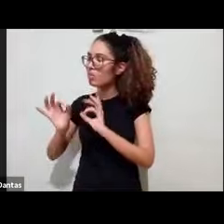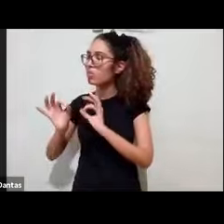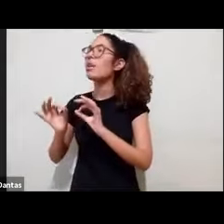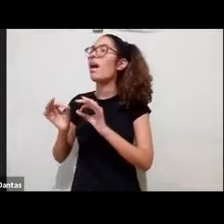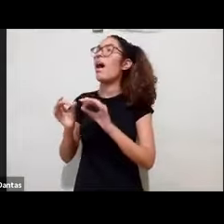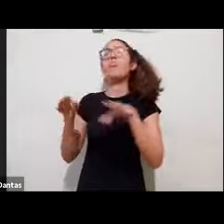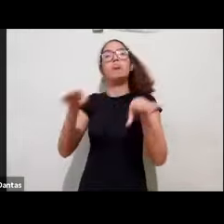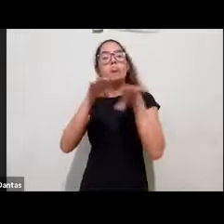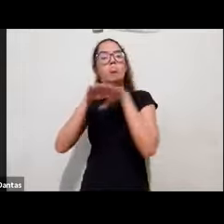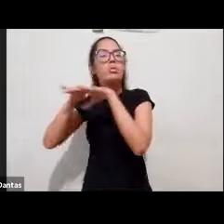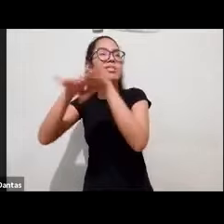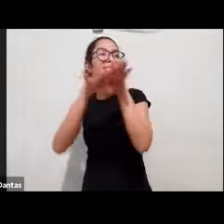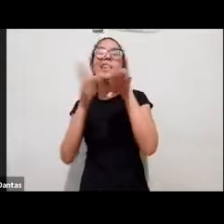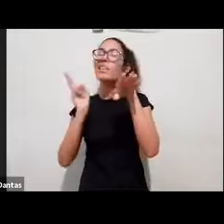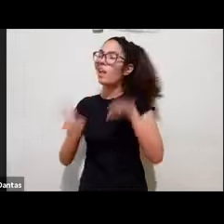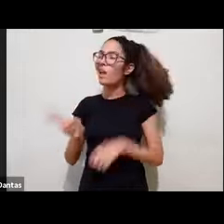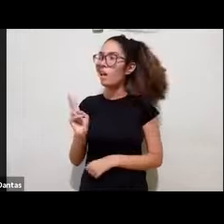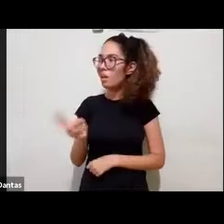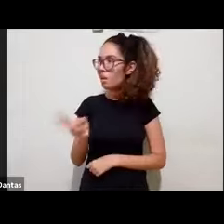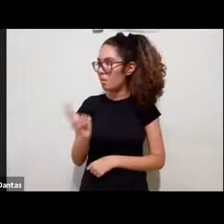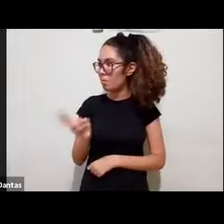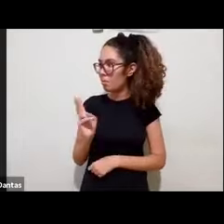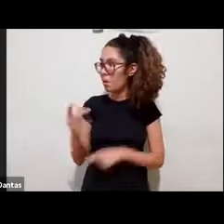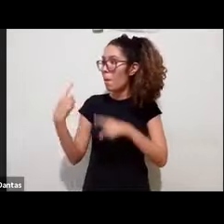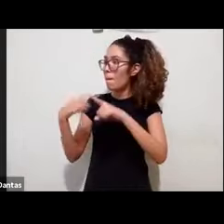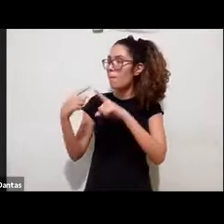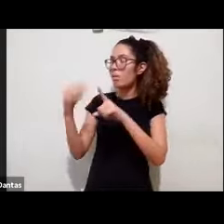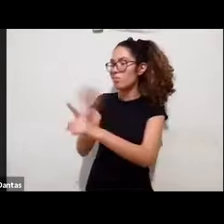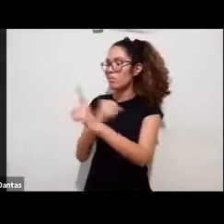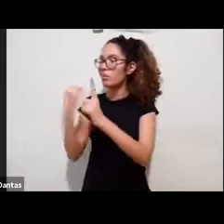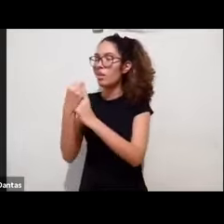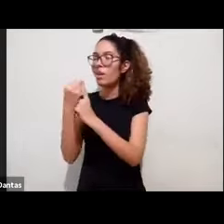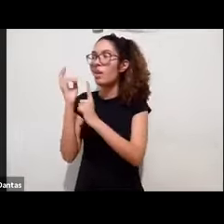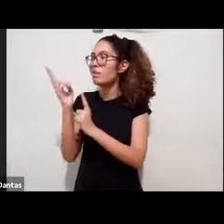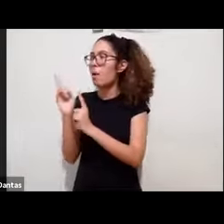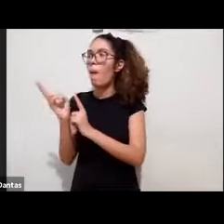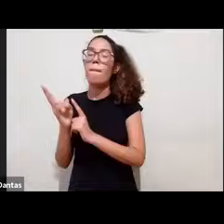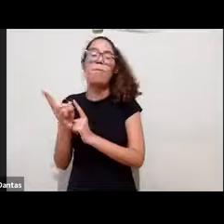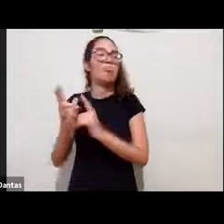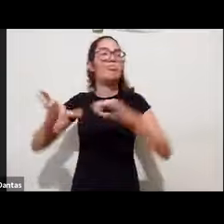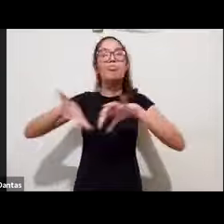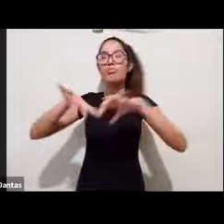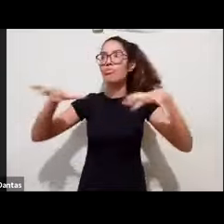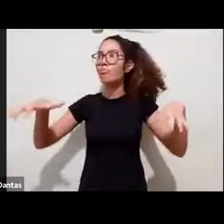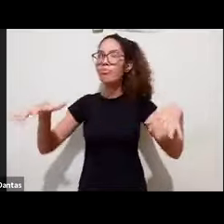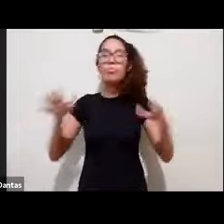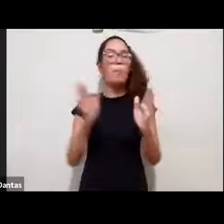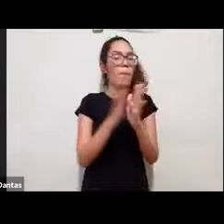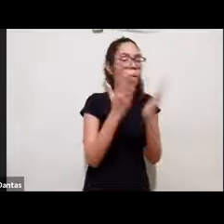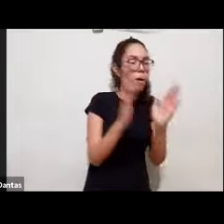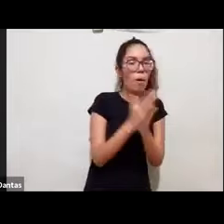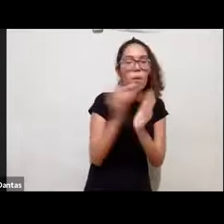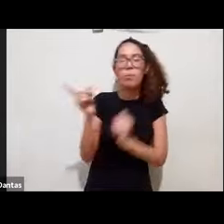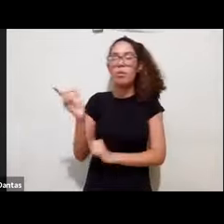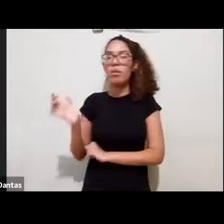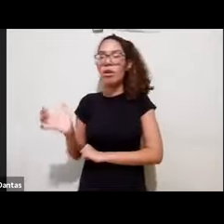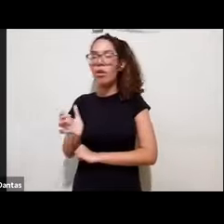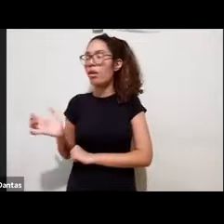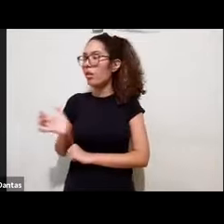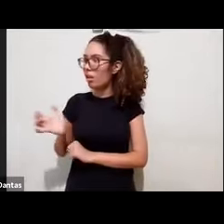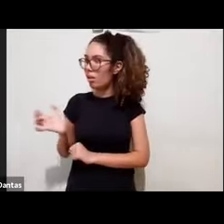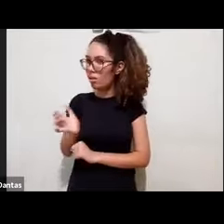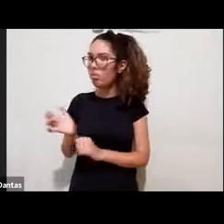são expressões da questão social, que surgem e que demarcam, né, a nossa população de uma forma extremamente forte, mas que o